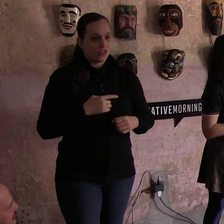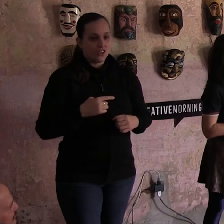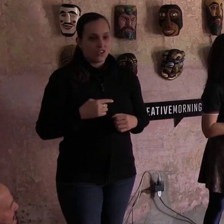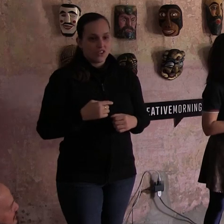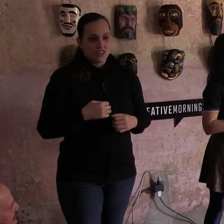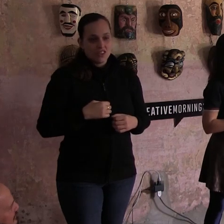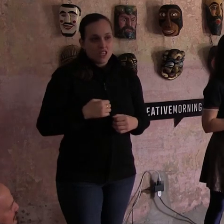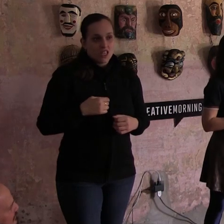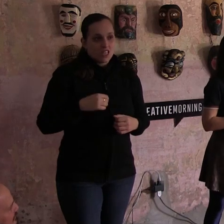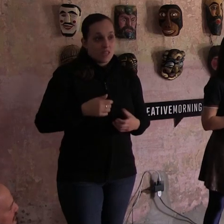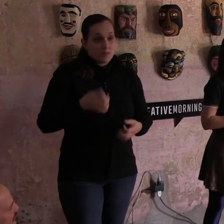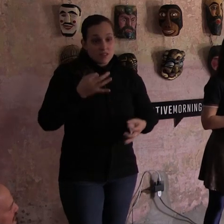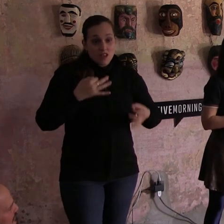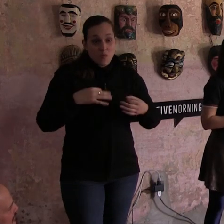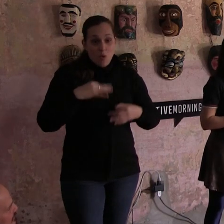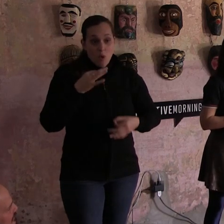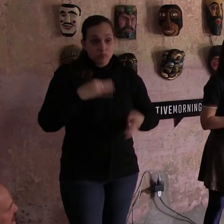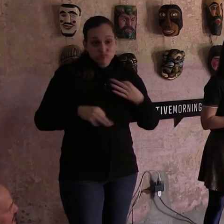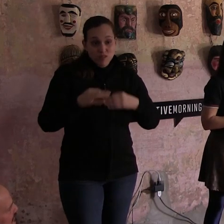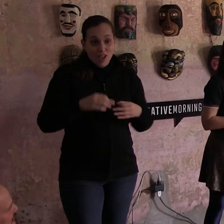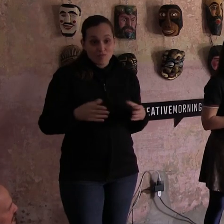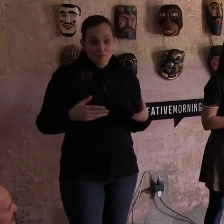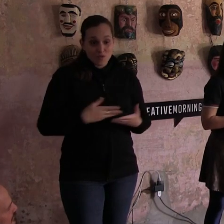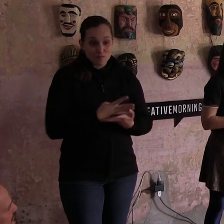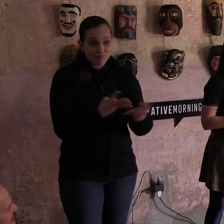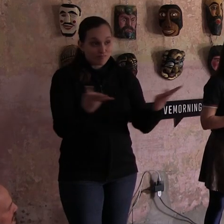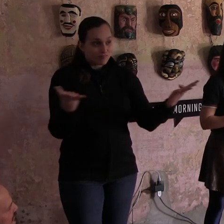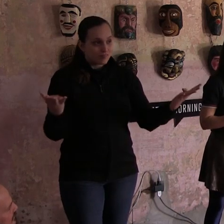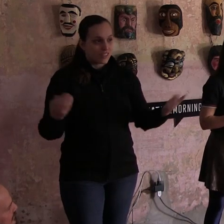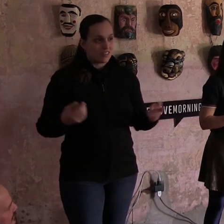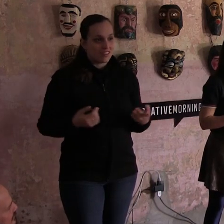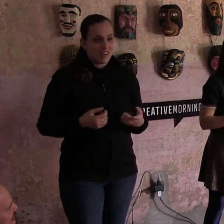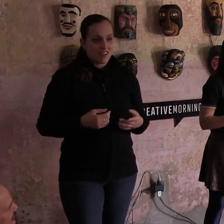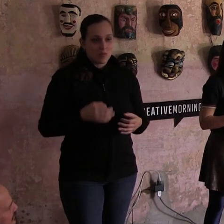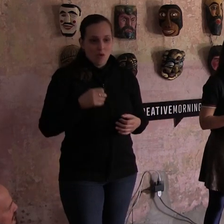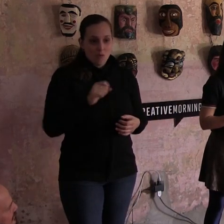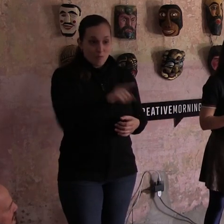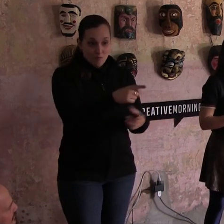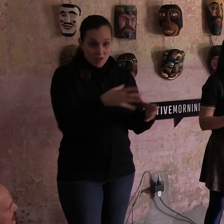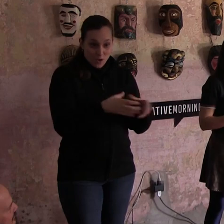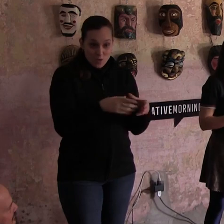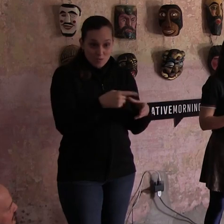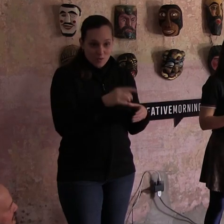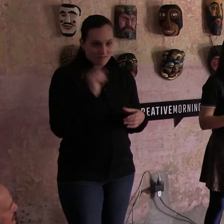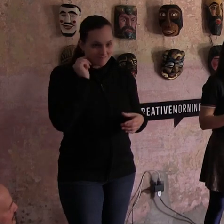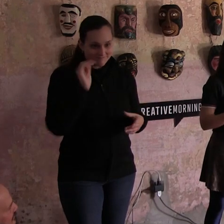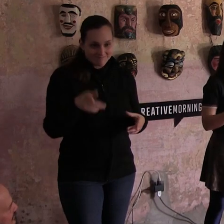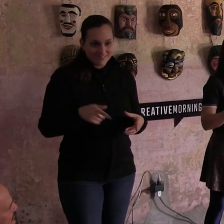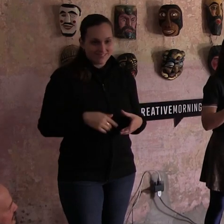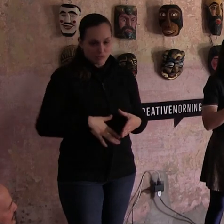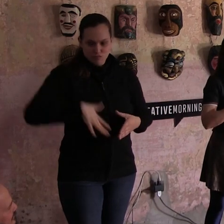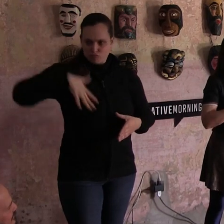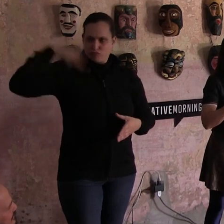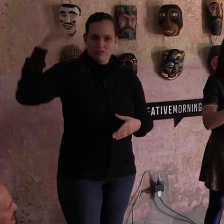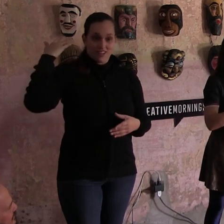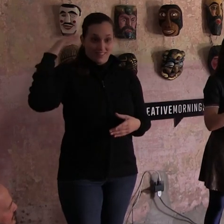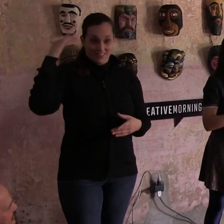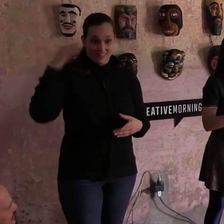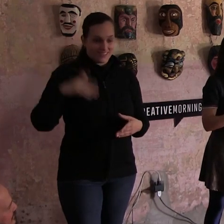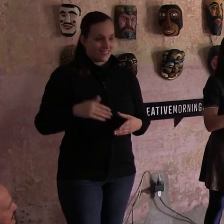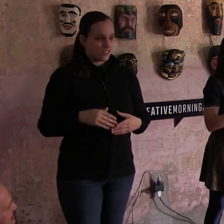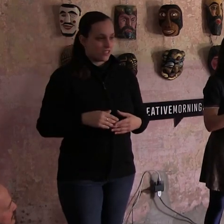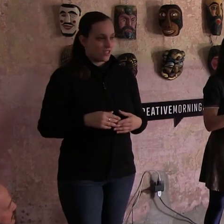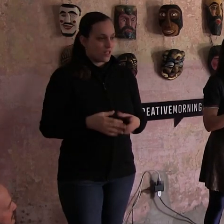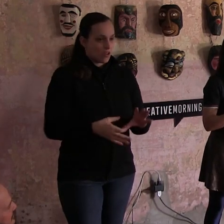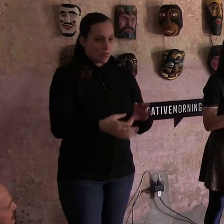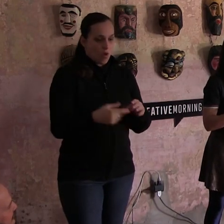les hice un espectáculo especialmente para ellas, El Azar y la Necesidad, y que ahí fue donde comencé a relacionar